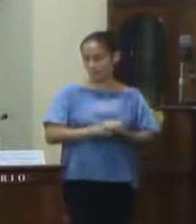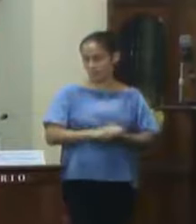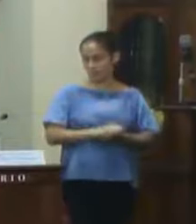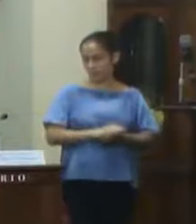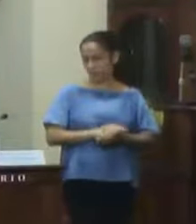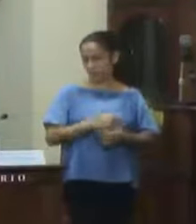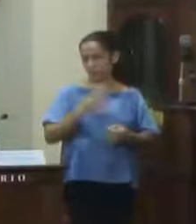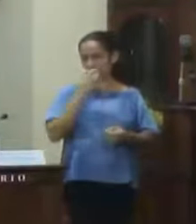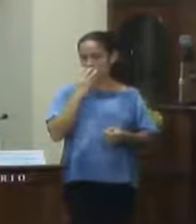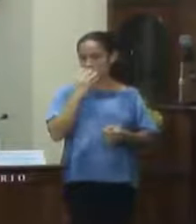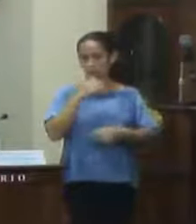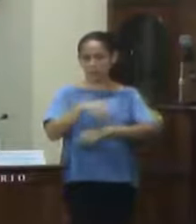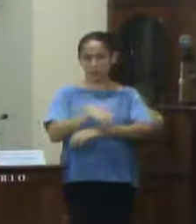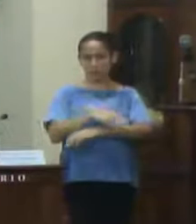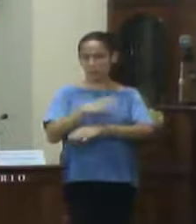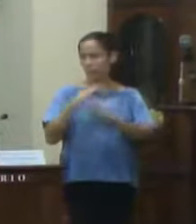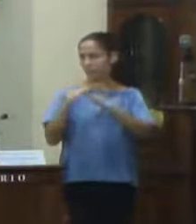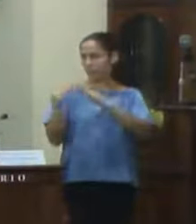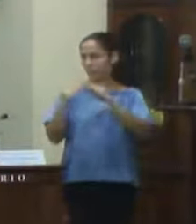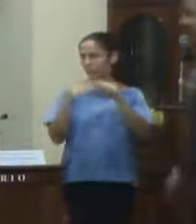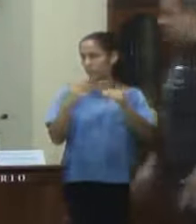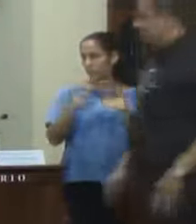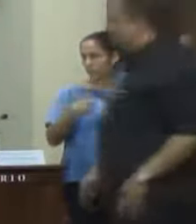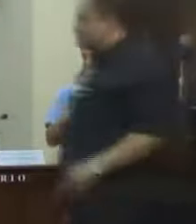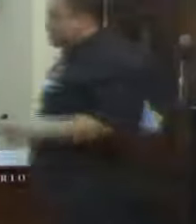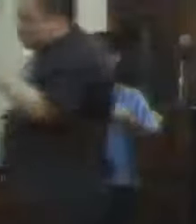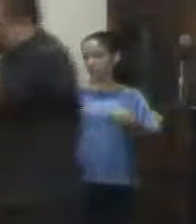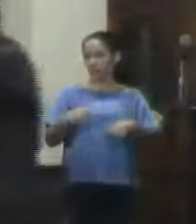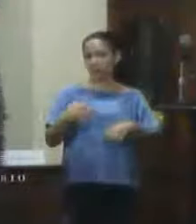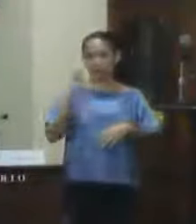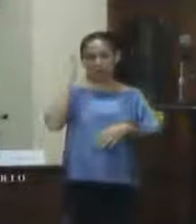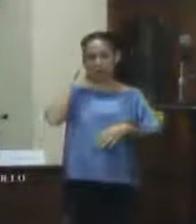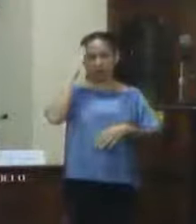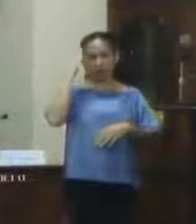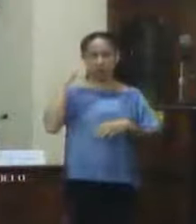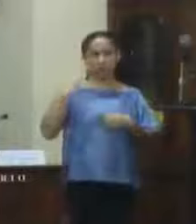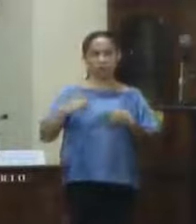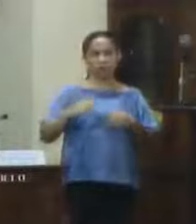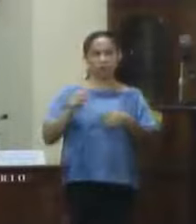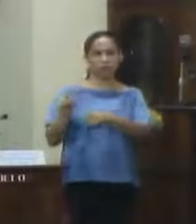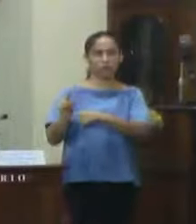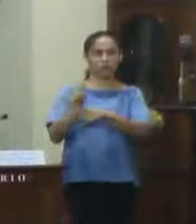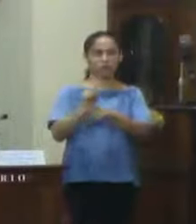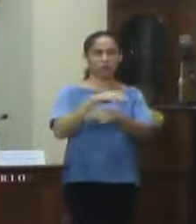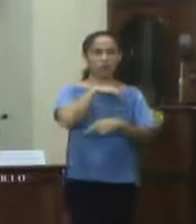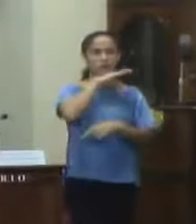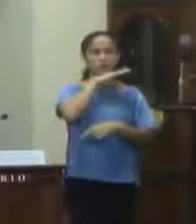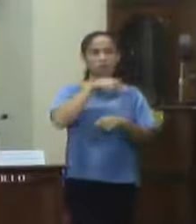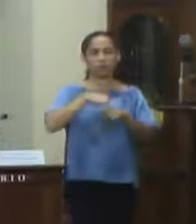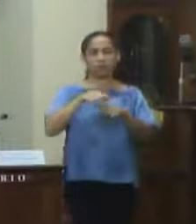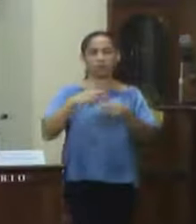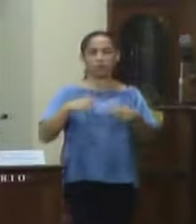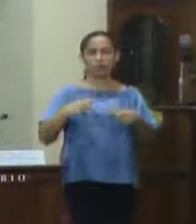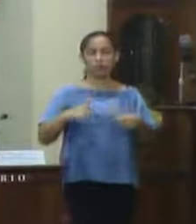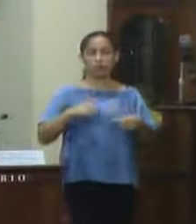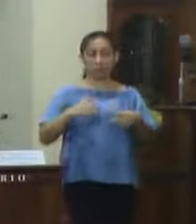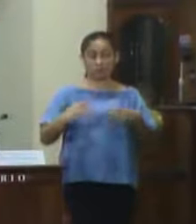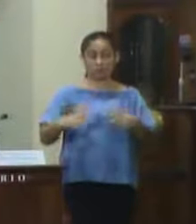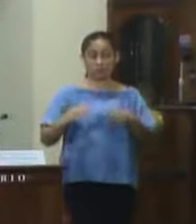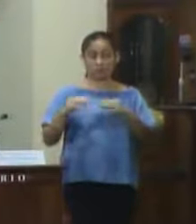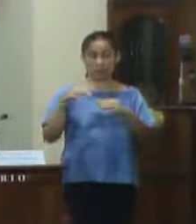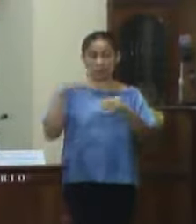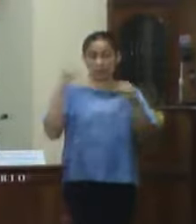Os cães de rua contam com a sensibilidade da população e dos protetores de animais para receberem abrigo em tempo de frio e